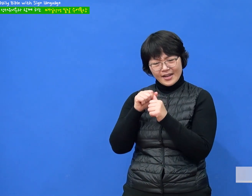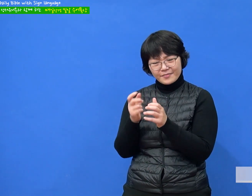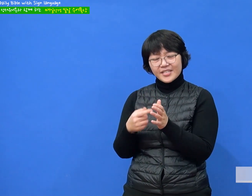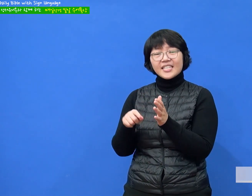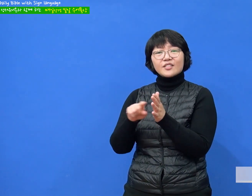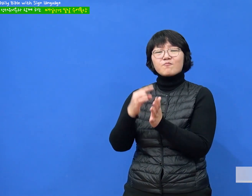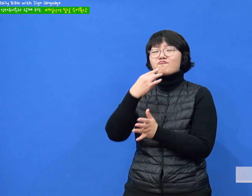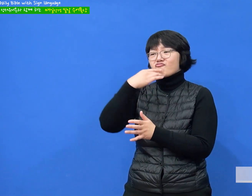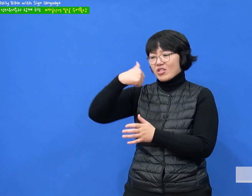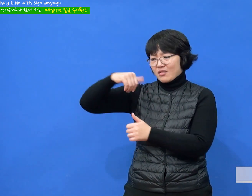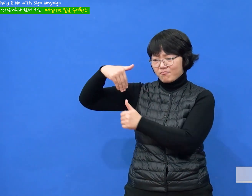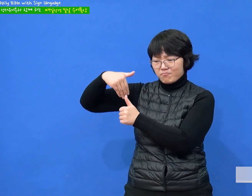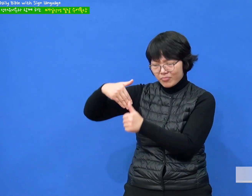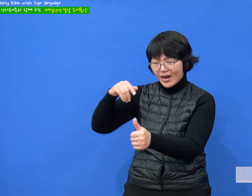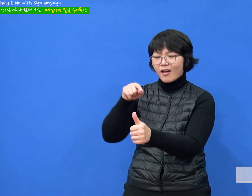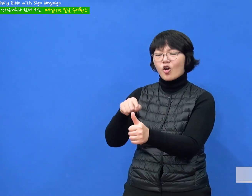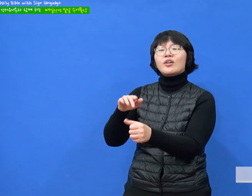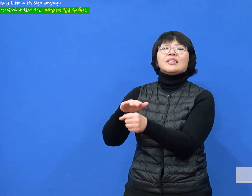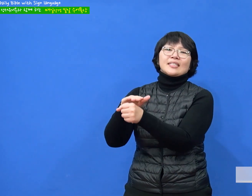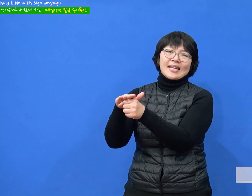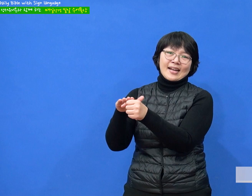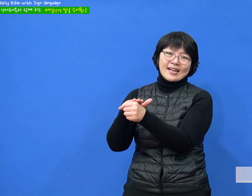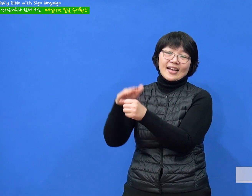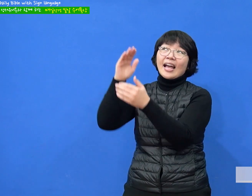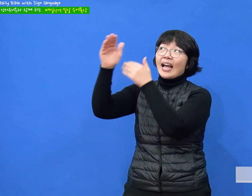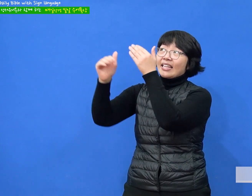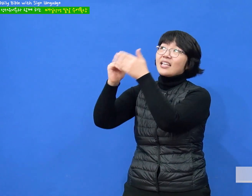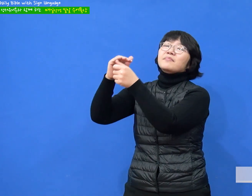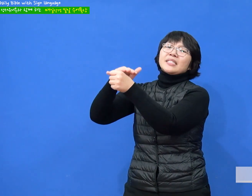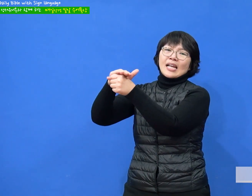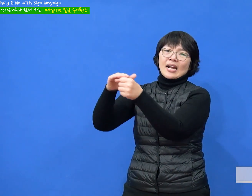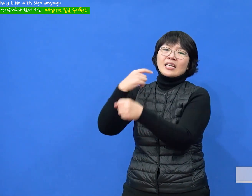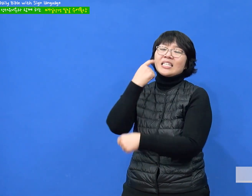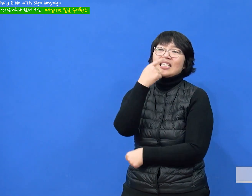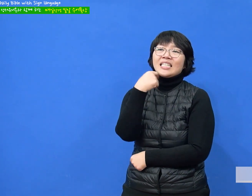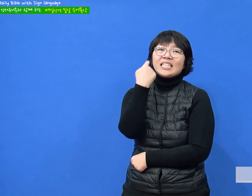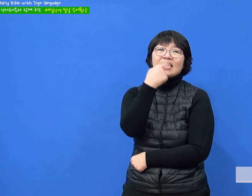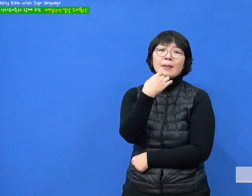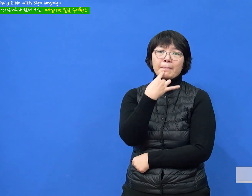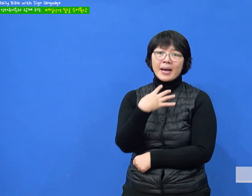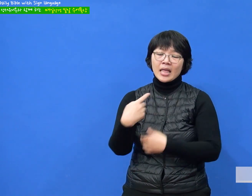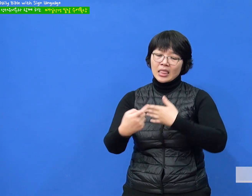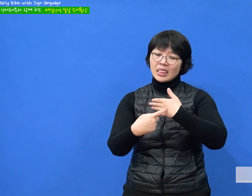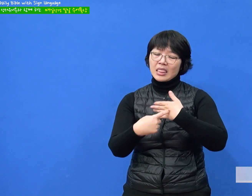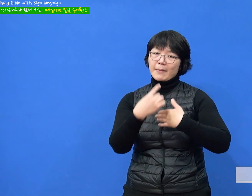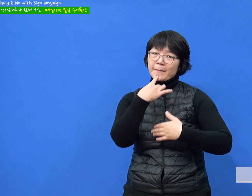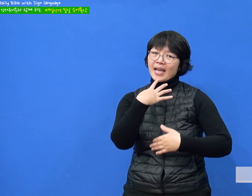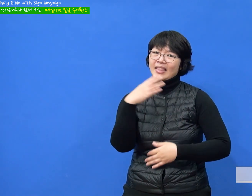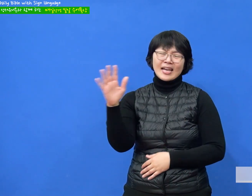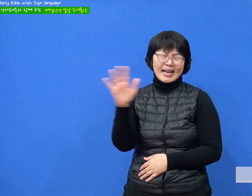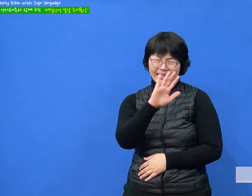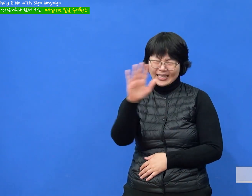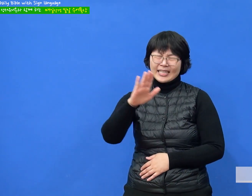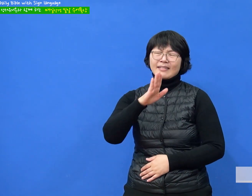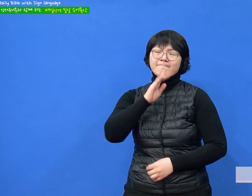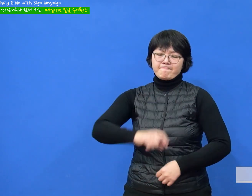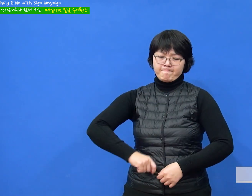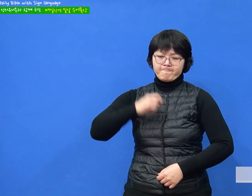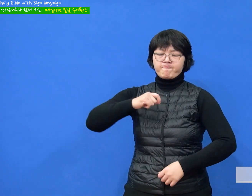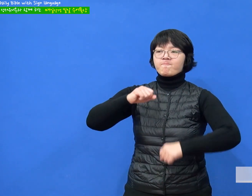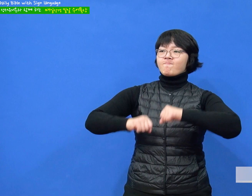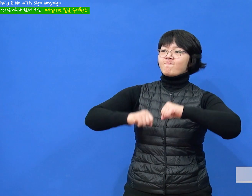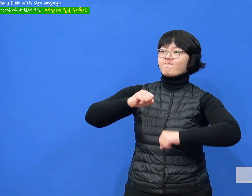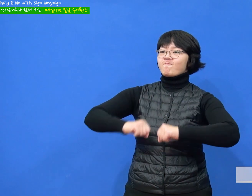독생자를 보내셨다. 하나님의 사랑은 말과 혀로만 하지 않으시고 행함과